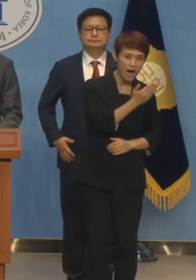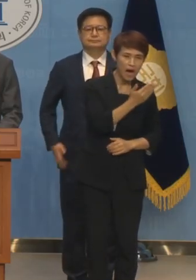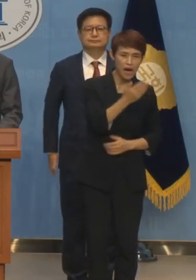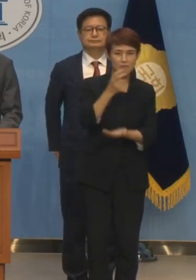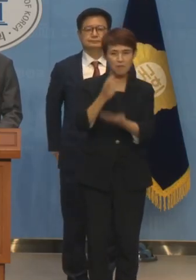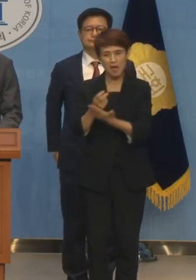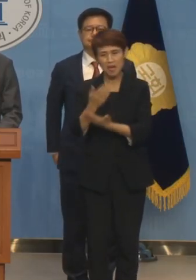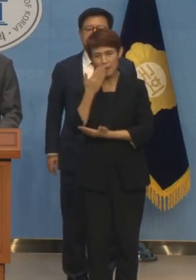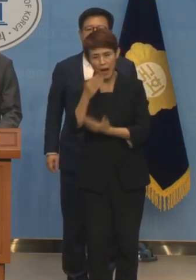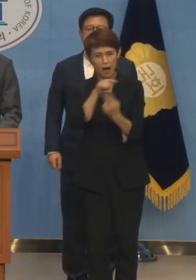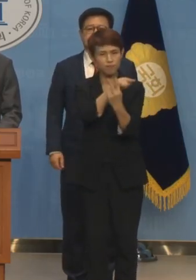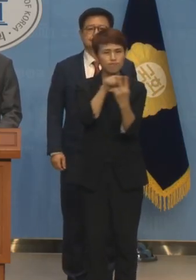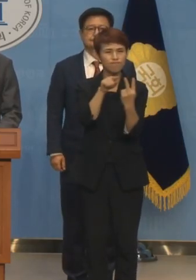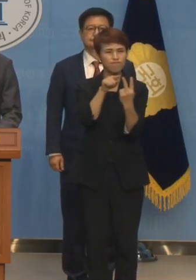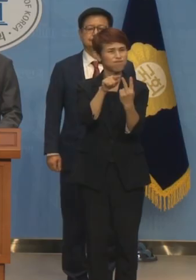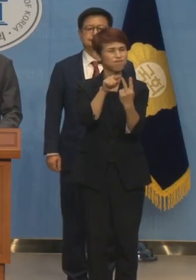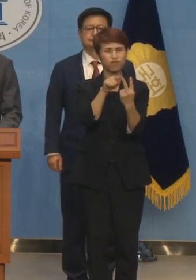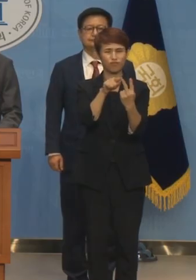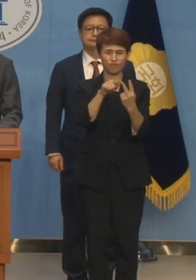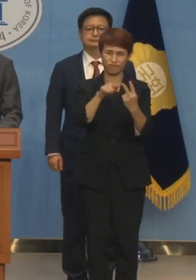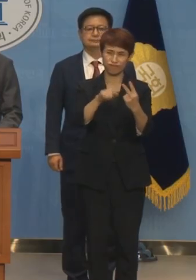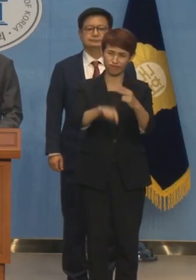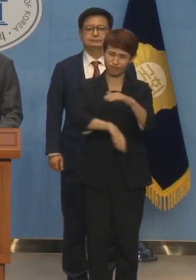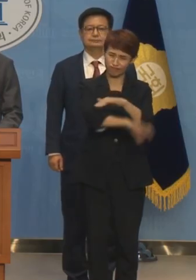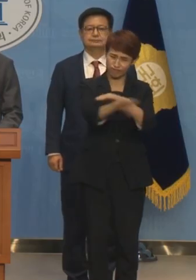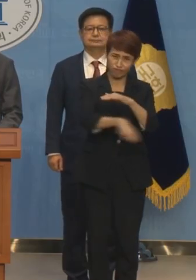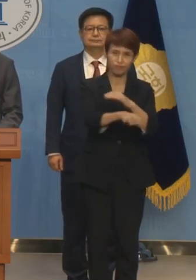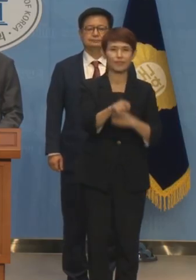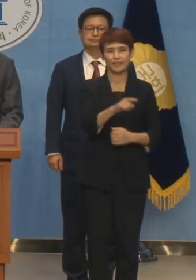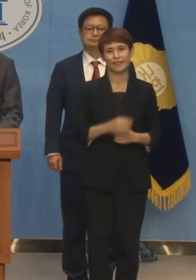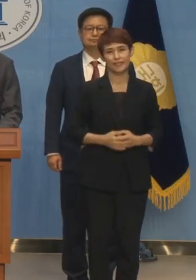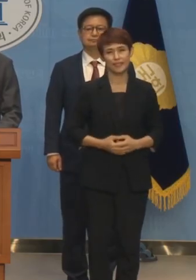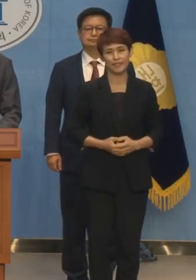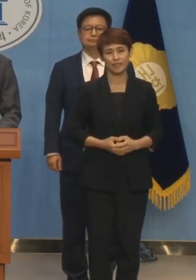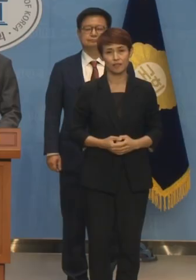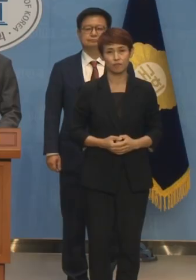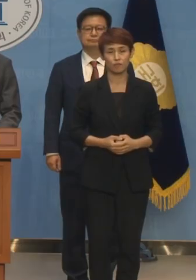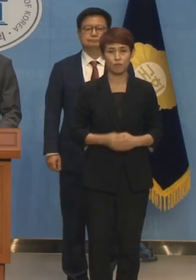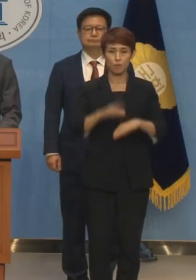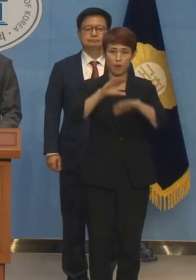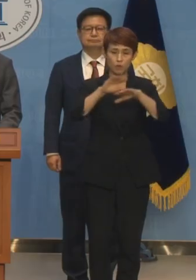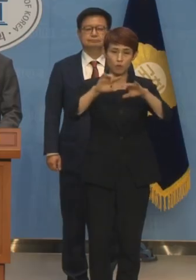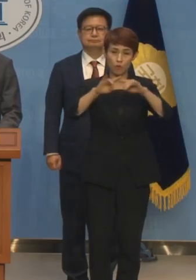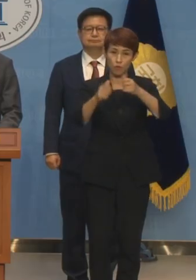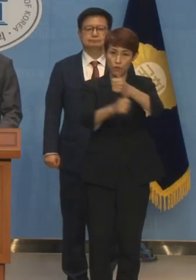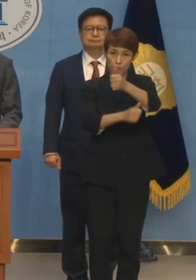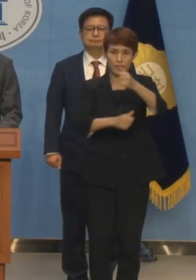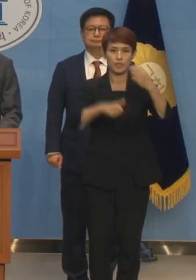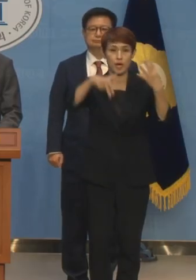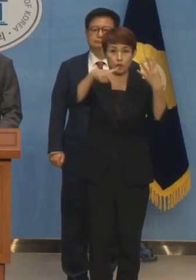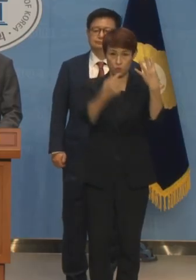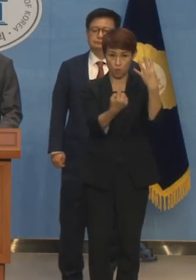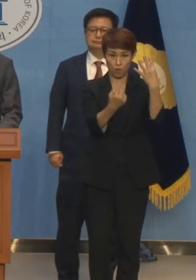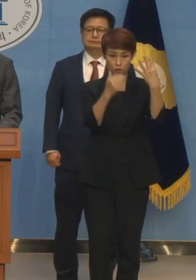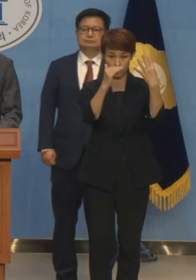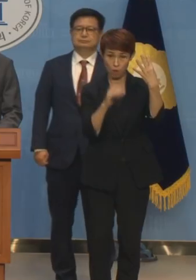자체가 터무니없는 엉터리이자 억지입니다. 방통위법 4조는